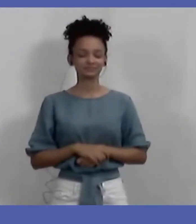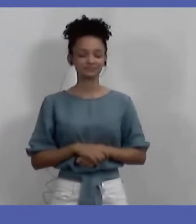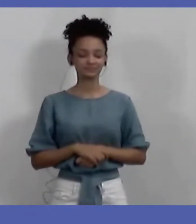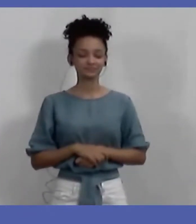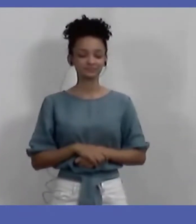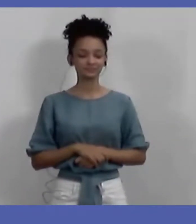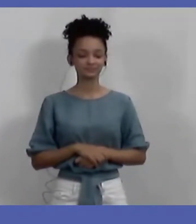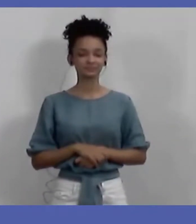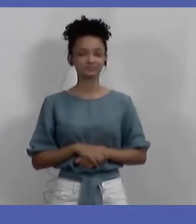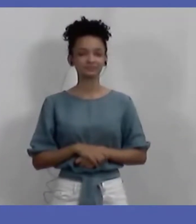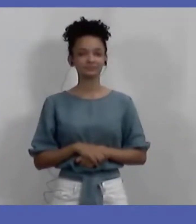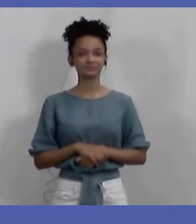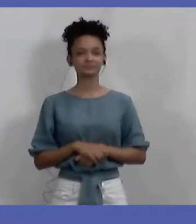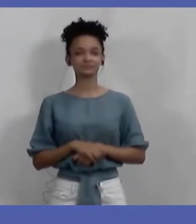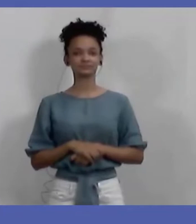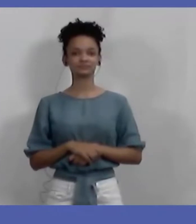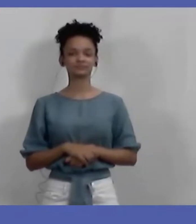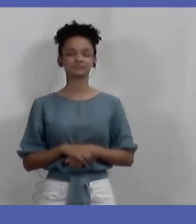então, irmãos,